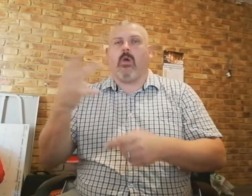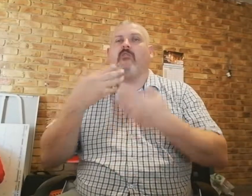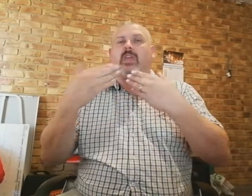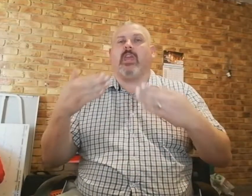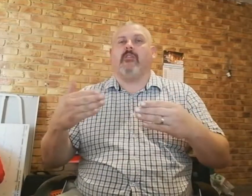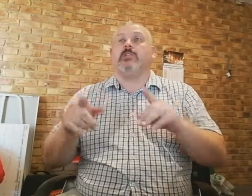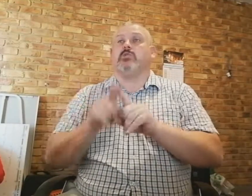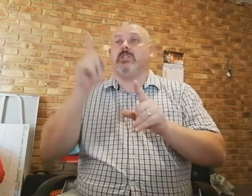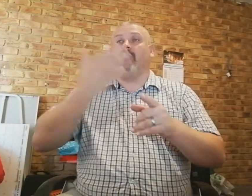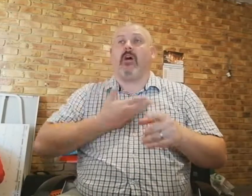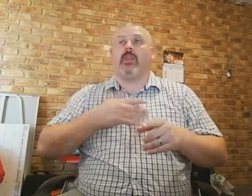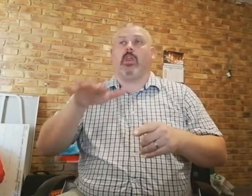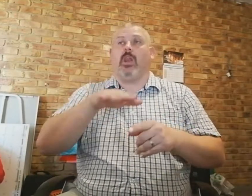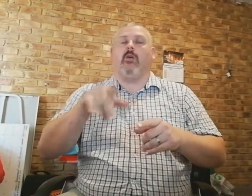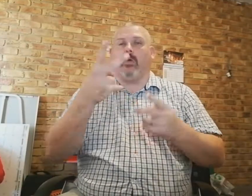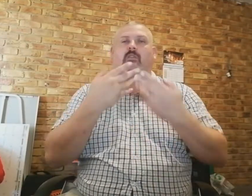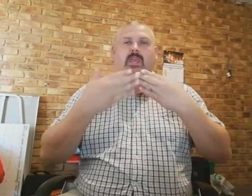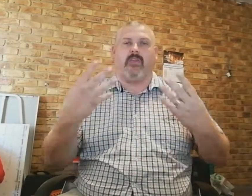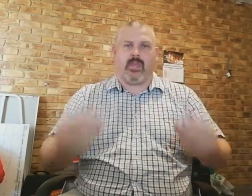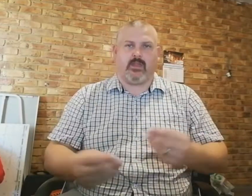oog vergewe, soos die paard die julle vergewe het.